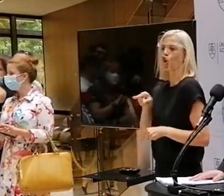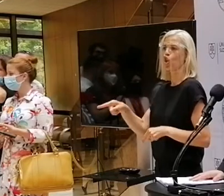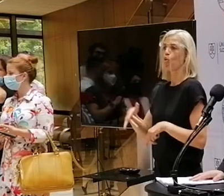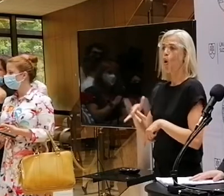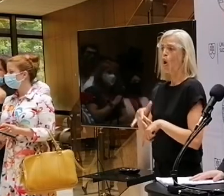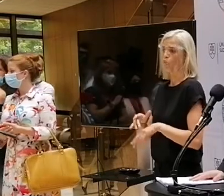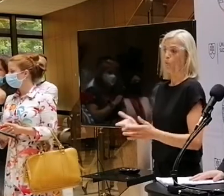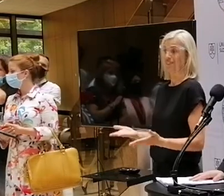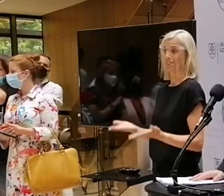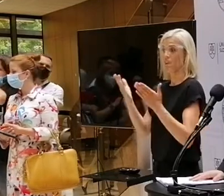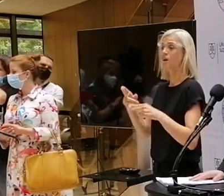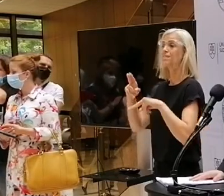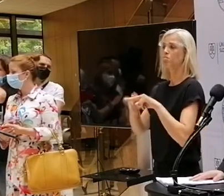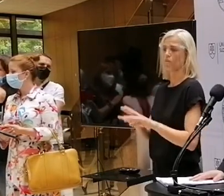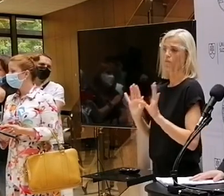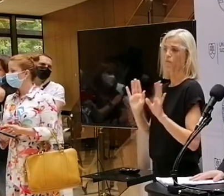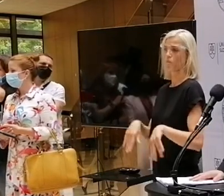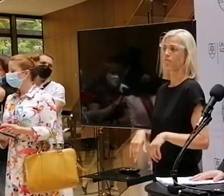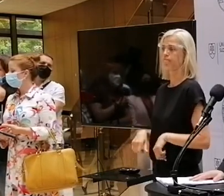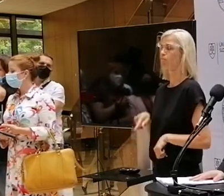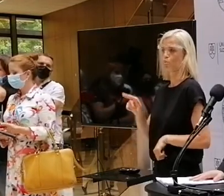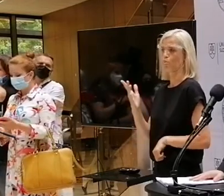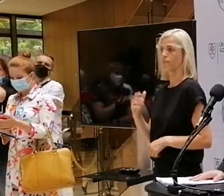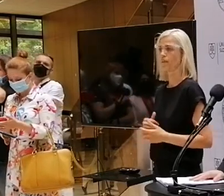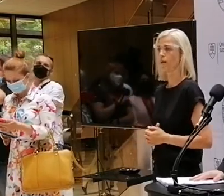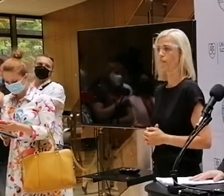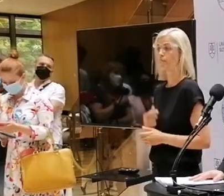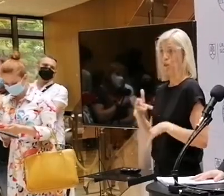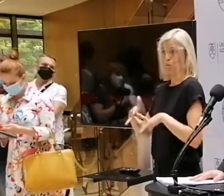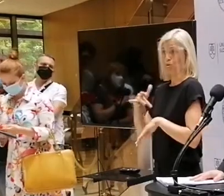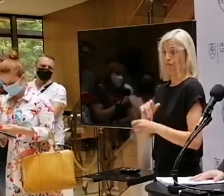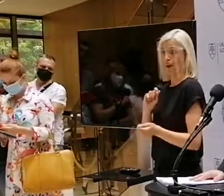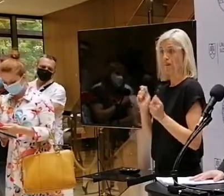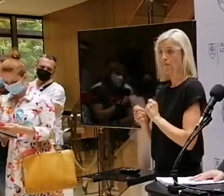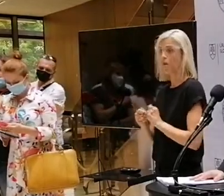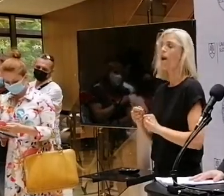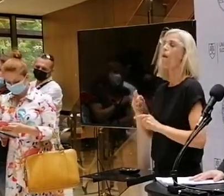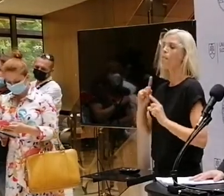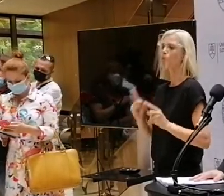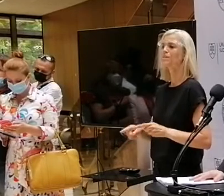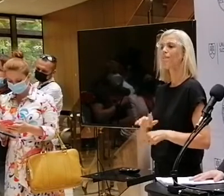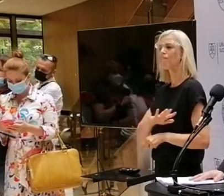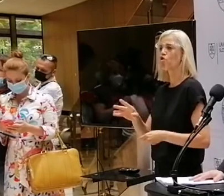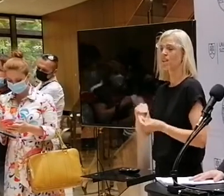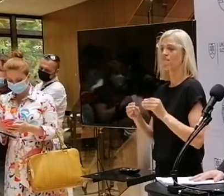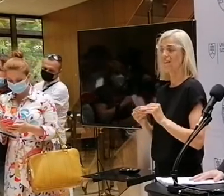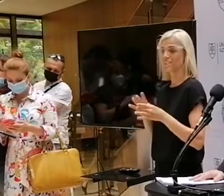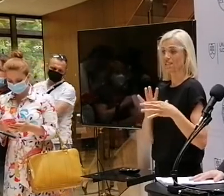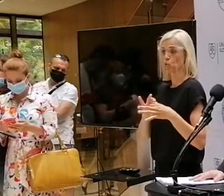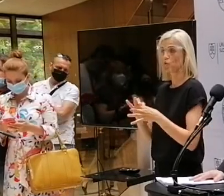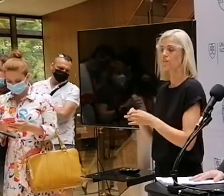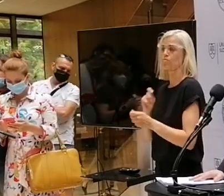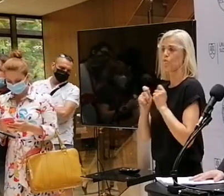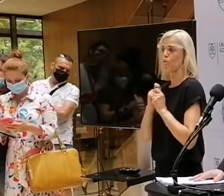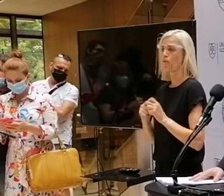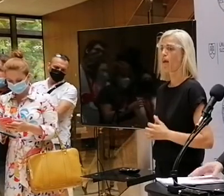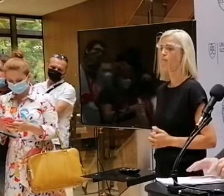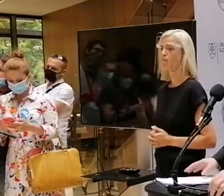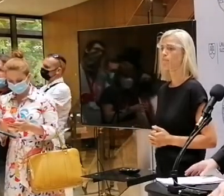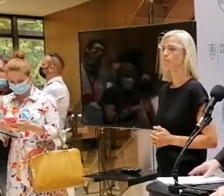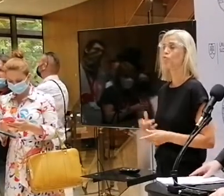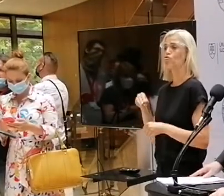necháme tak. Tak to nie. Keď dôchodková reforma, tak sa musíme dohodnúť na všetkých veciach, ktoré s tým súvisia. Ide teda ale hlavne